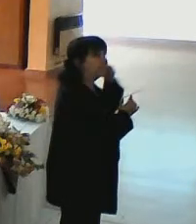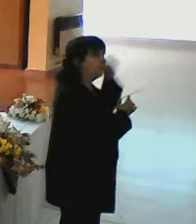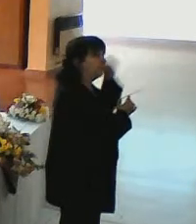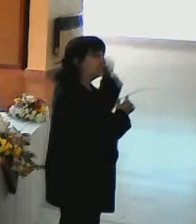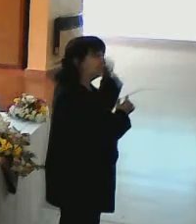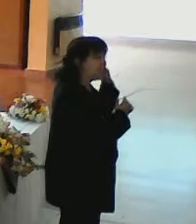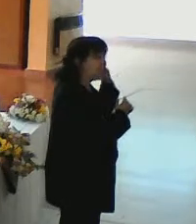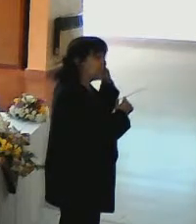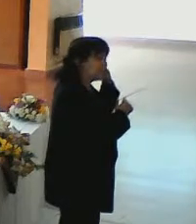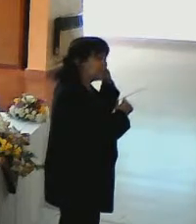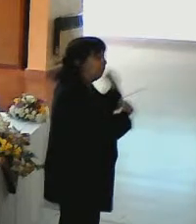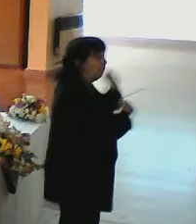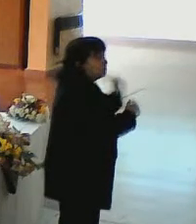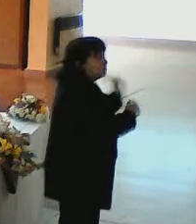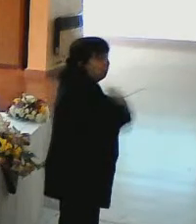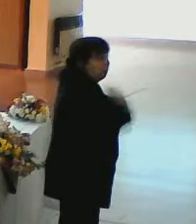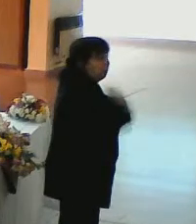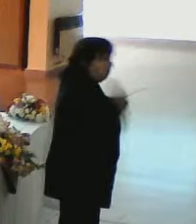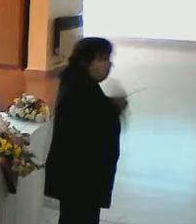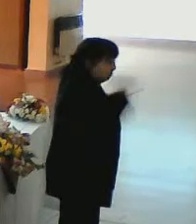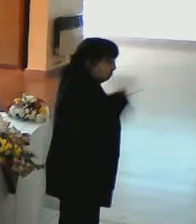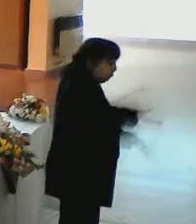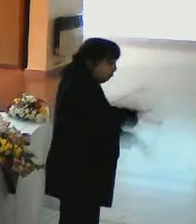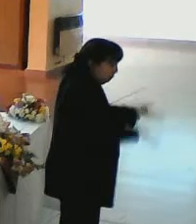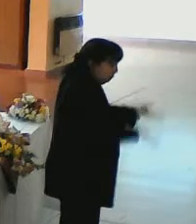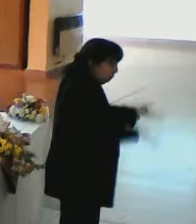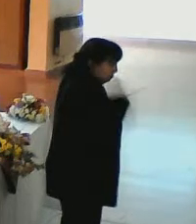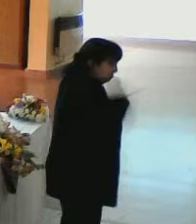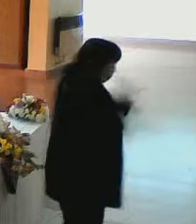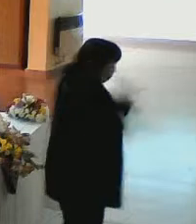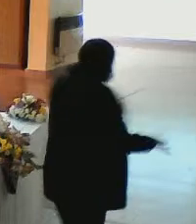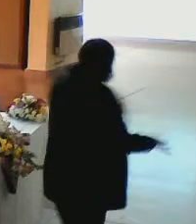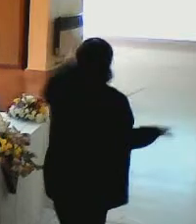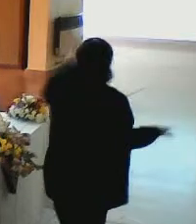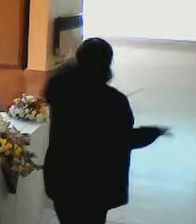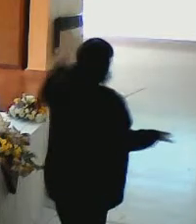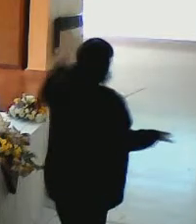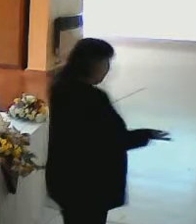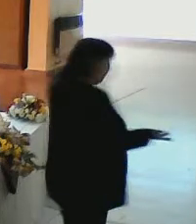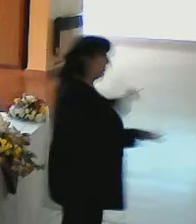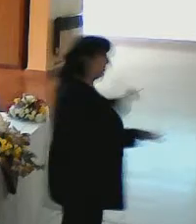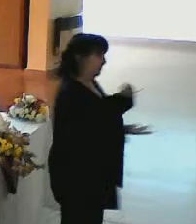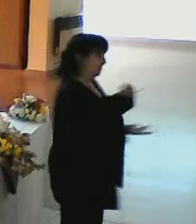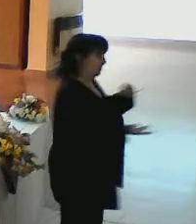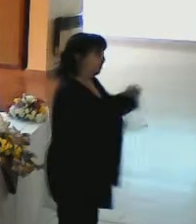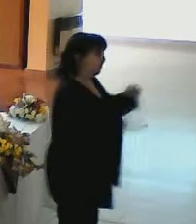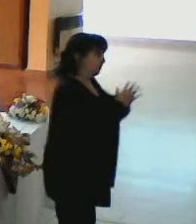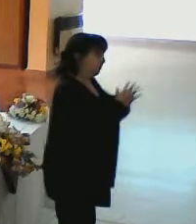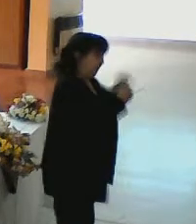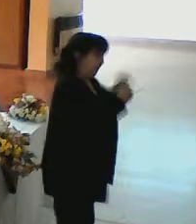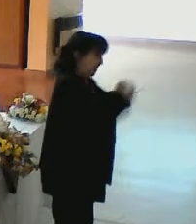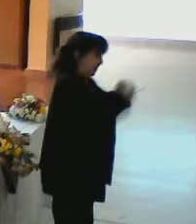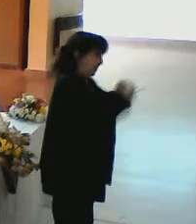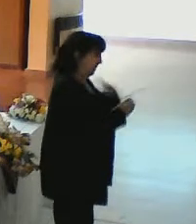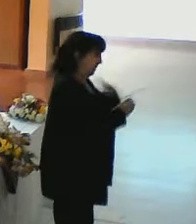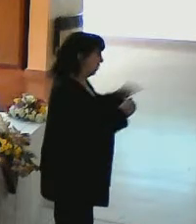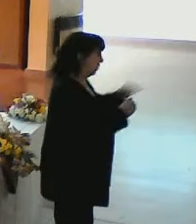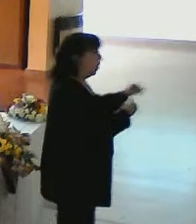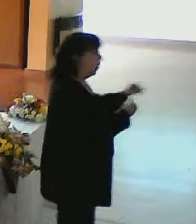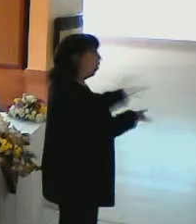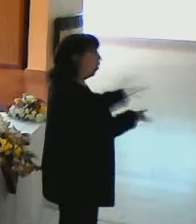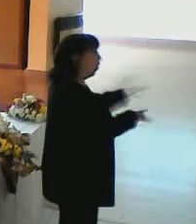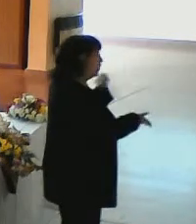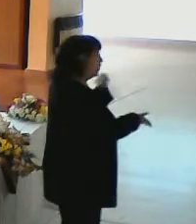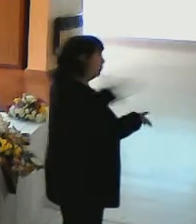hemos acordado en solicitar que si el niño presenta trastorno de lenguaje severo, si hay antecedentes de